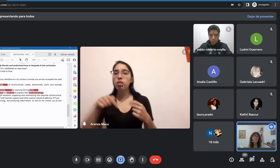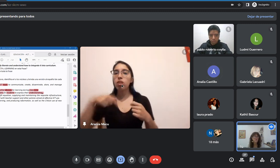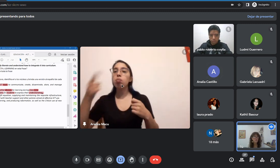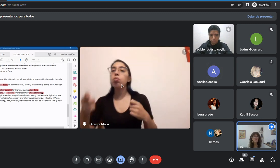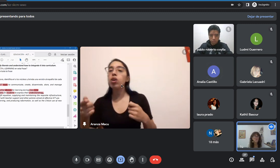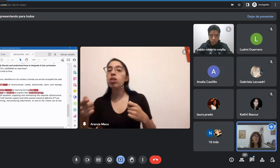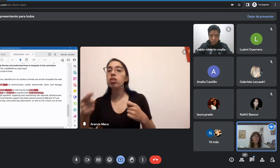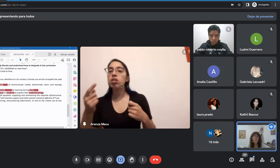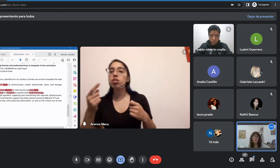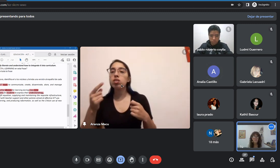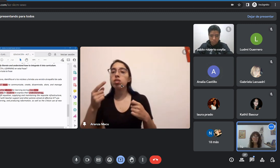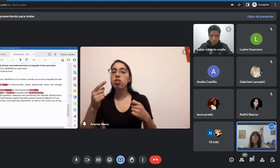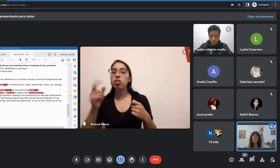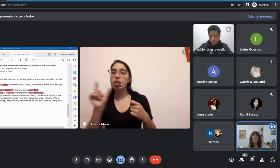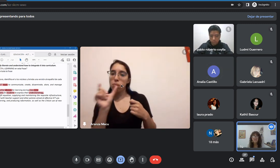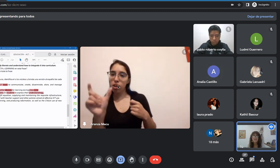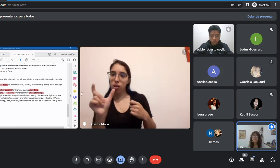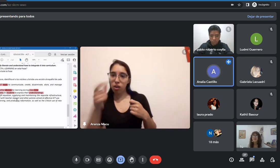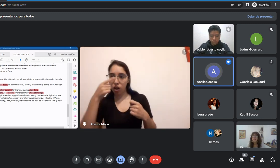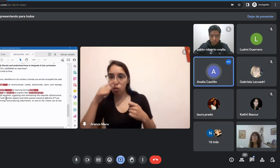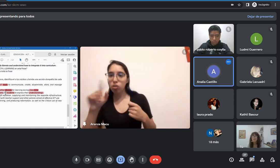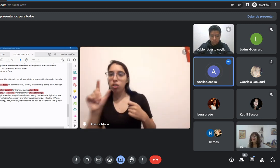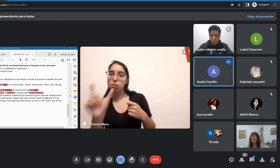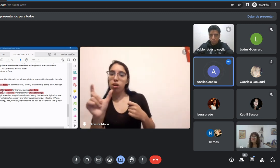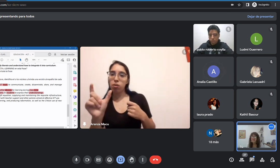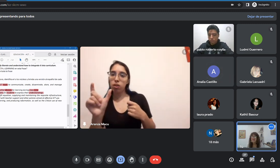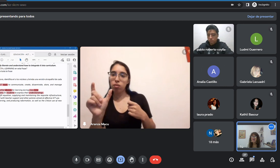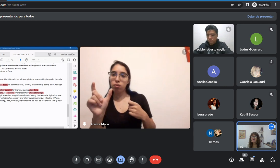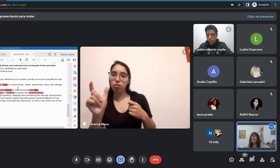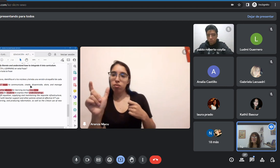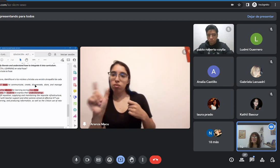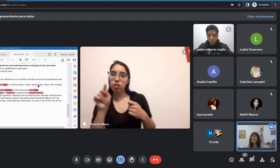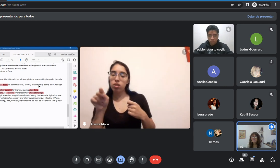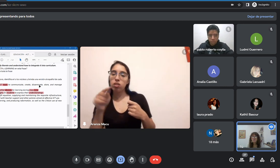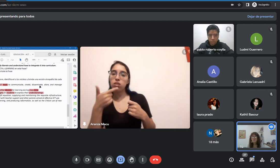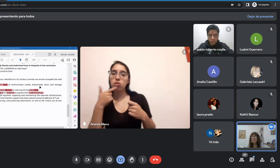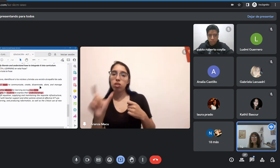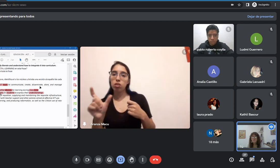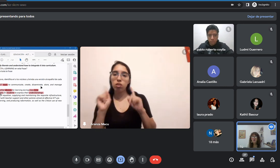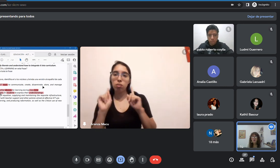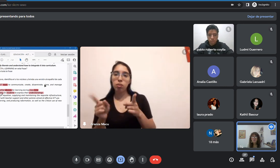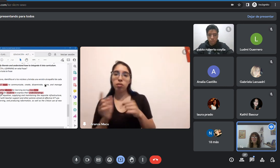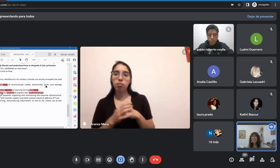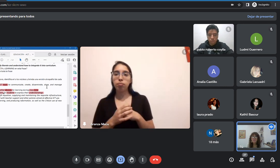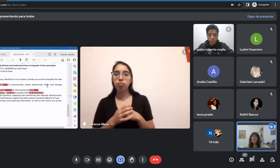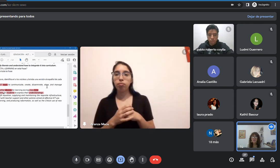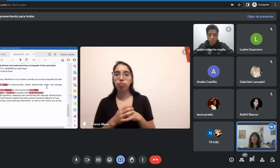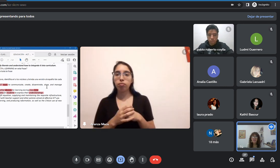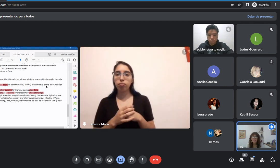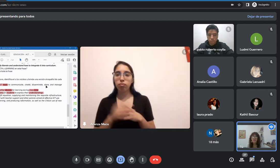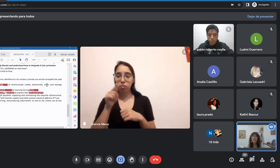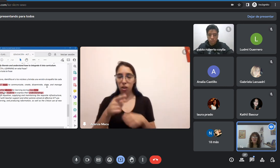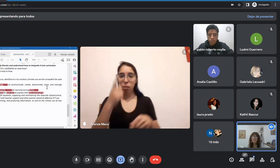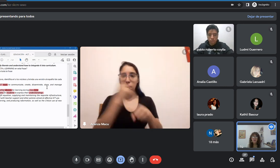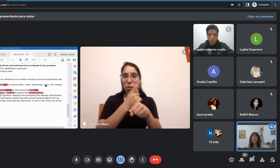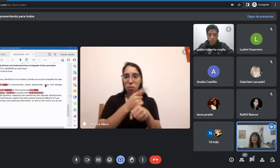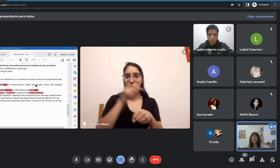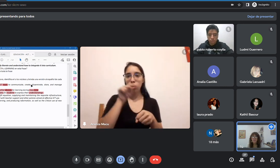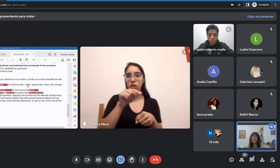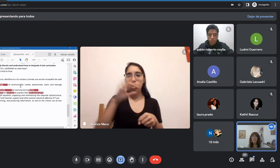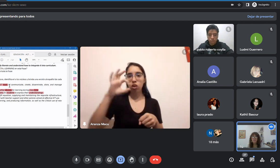sea un sustantivo. ¿Sí? Bien. Este sustantivo options termina ahí el bloque porque tengo